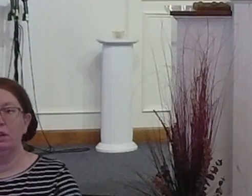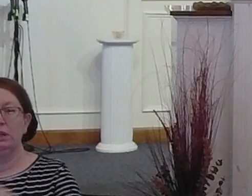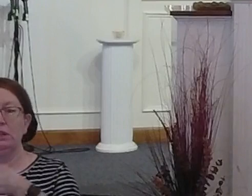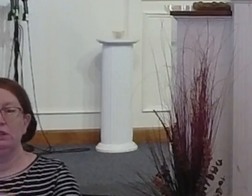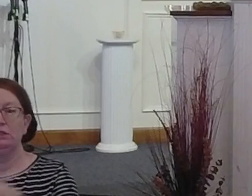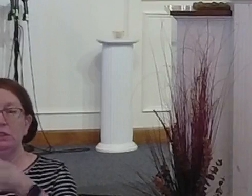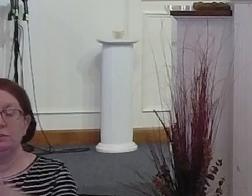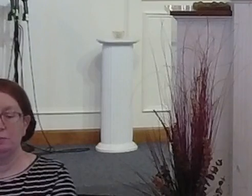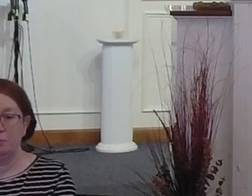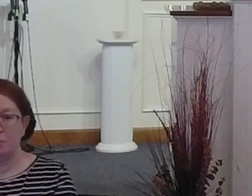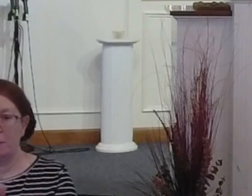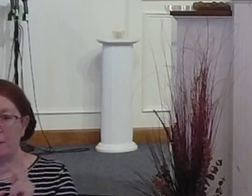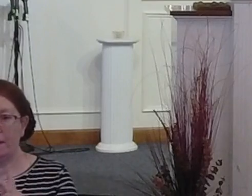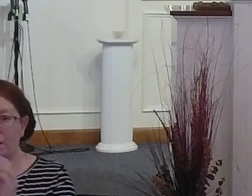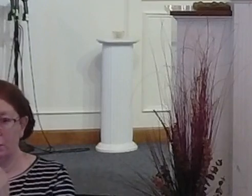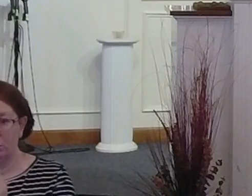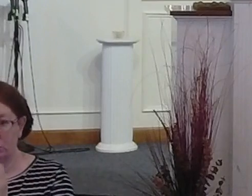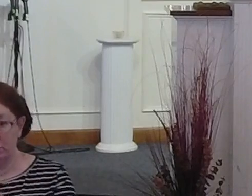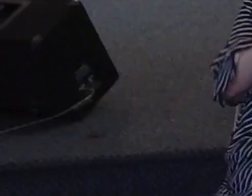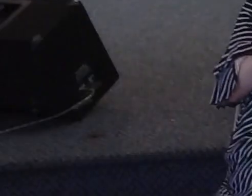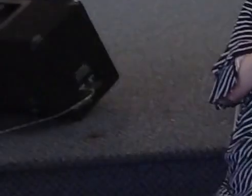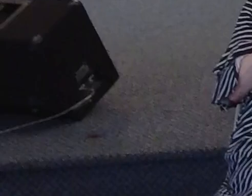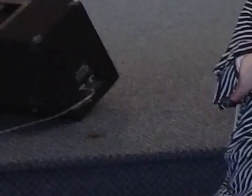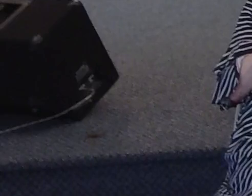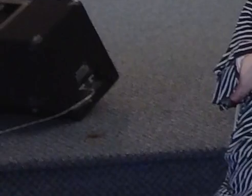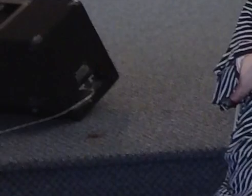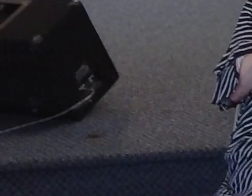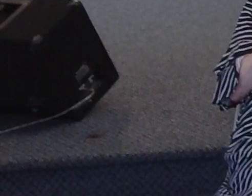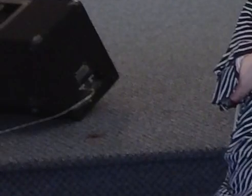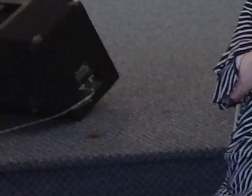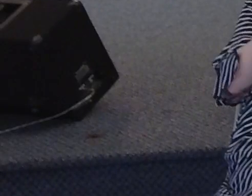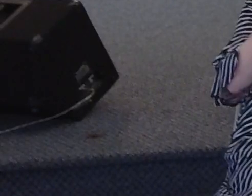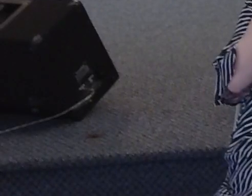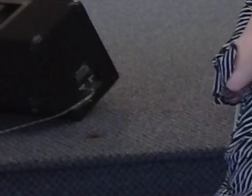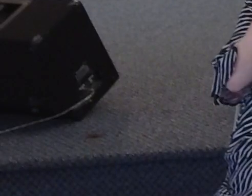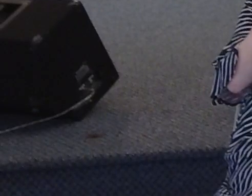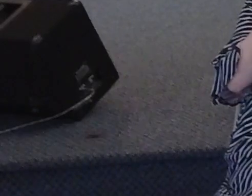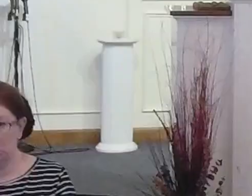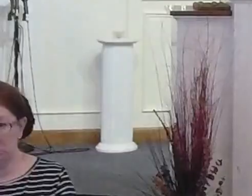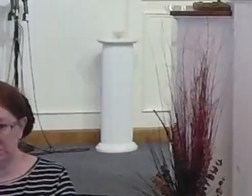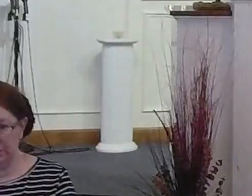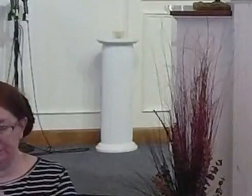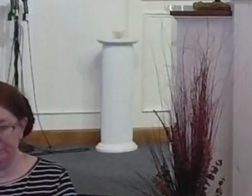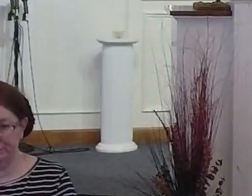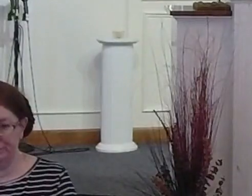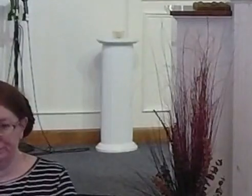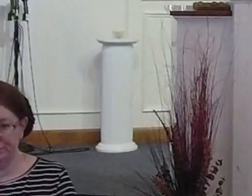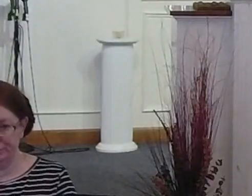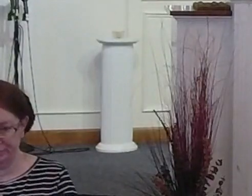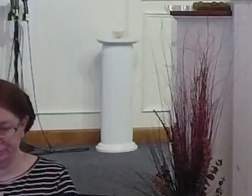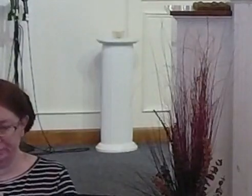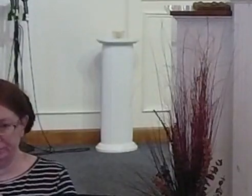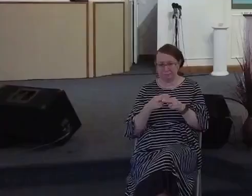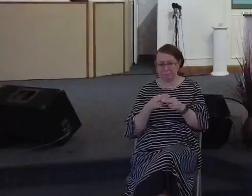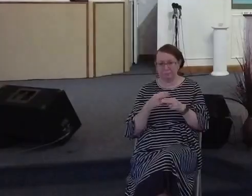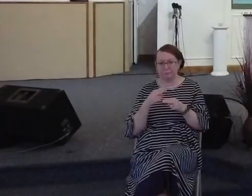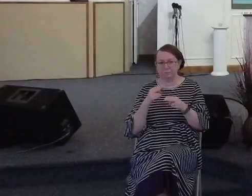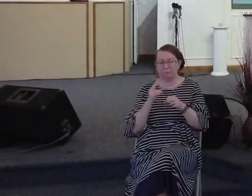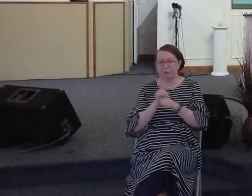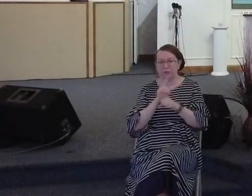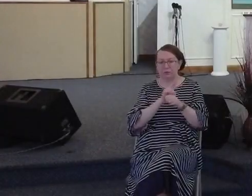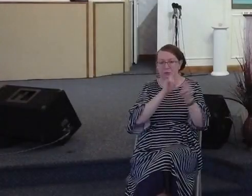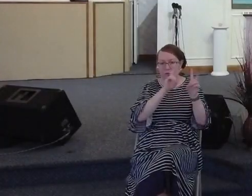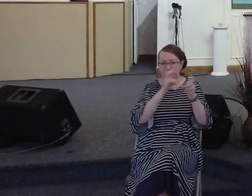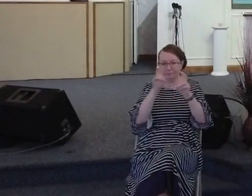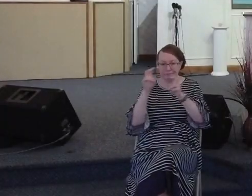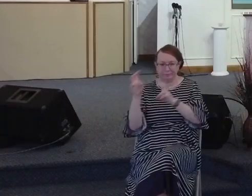Por eras, años y años y años, personas adoraron a Dios que ellos no sabían su nombre. Y se referían